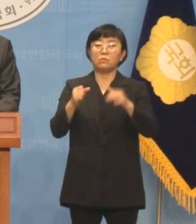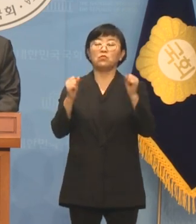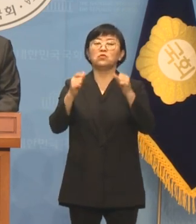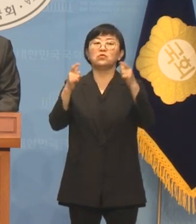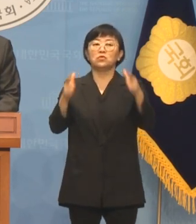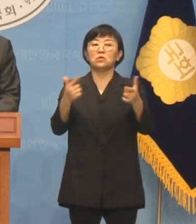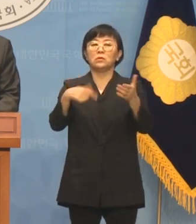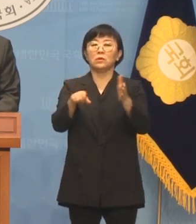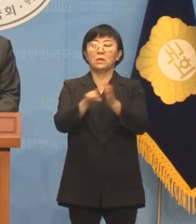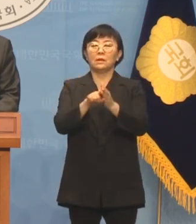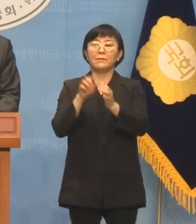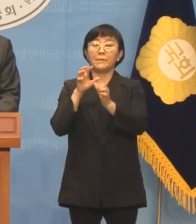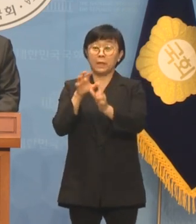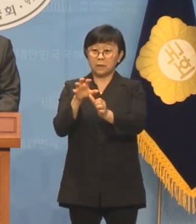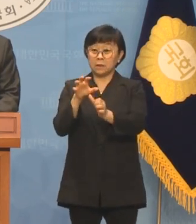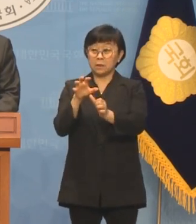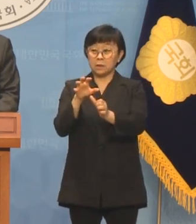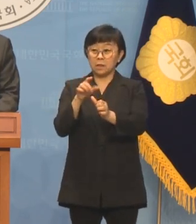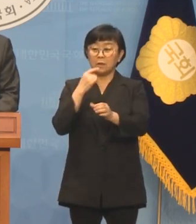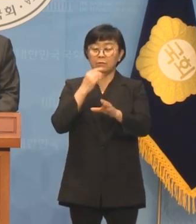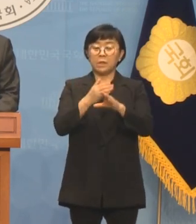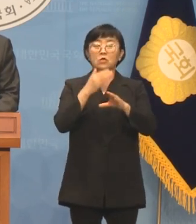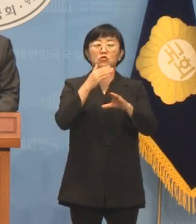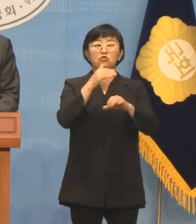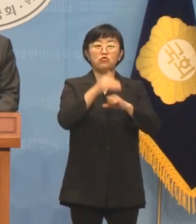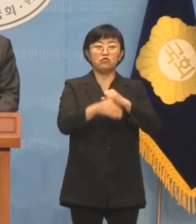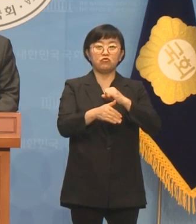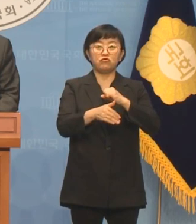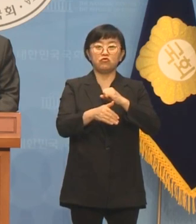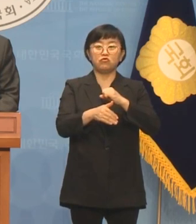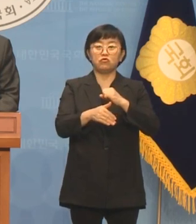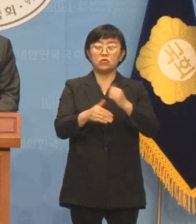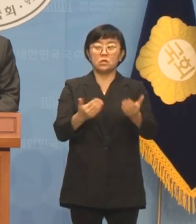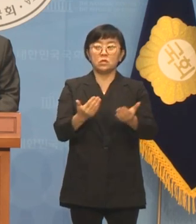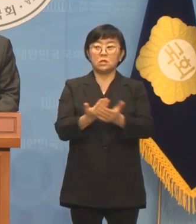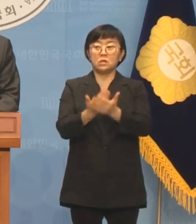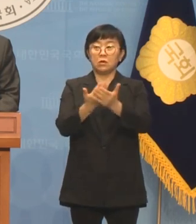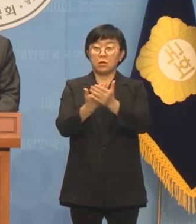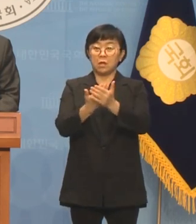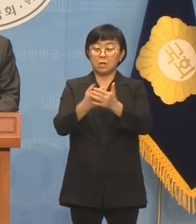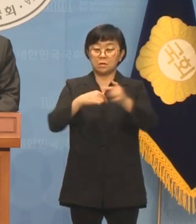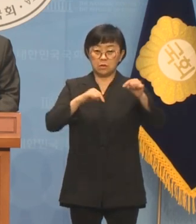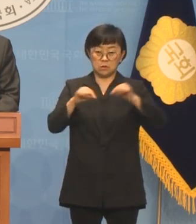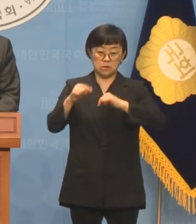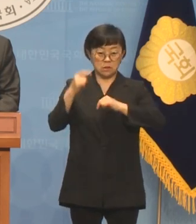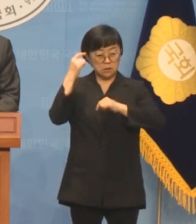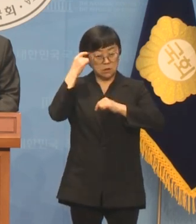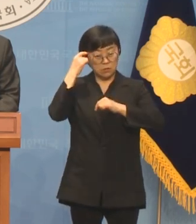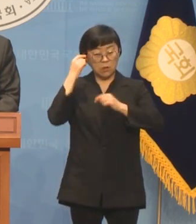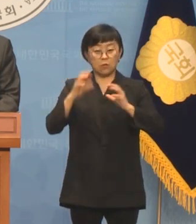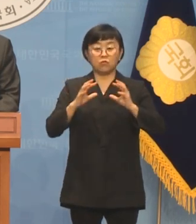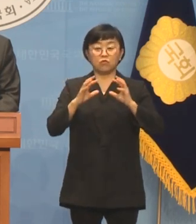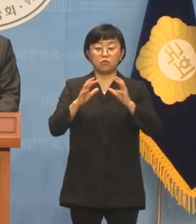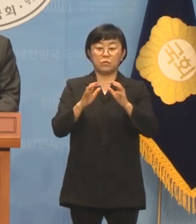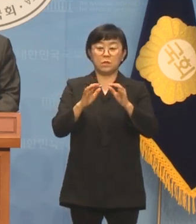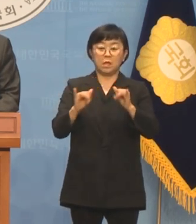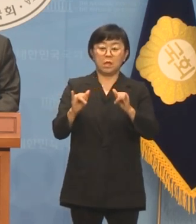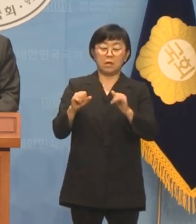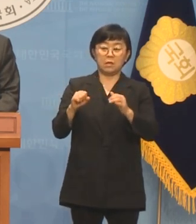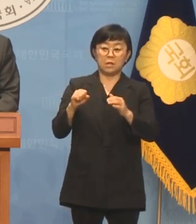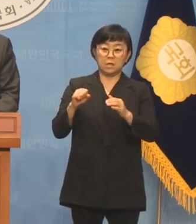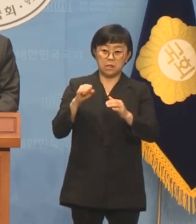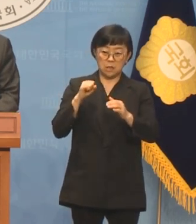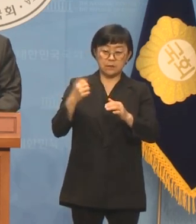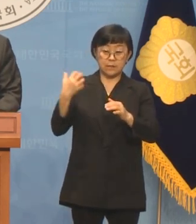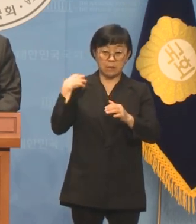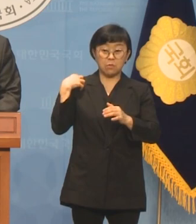벌이라는 압박은 민주진영의 정치적 신념과 국민에 대한 책임을 저버리는